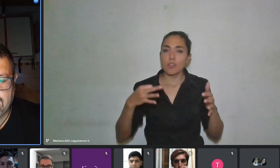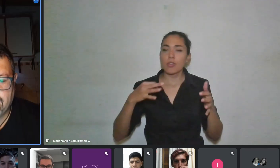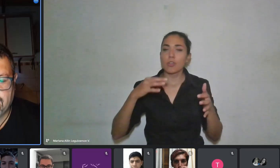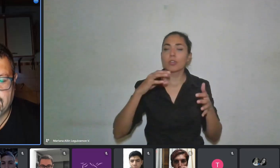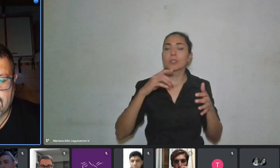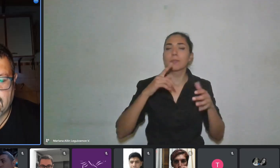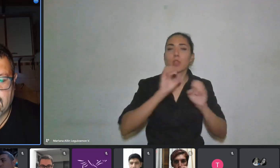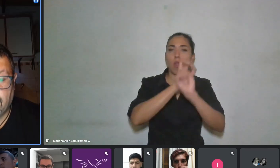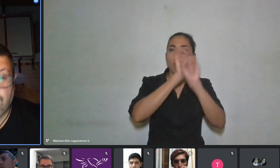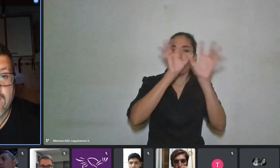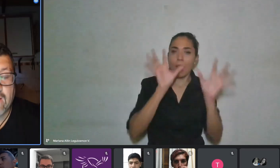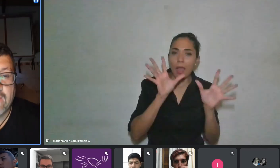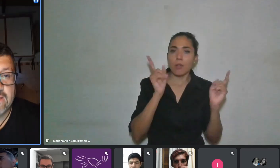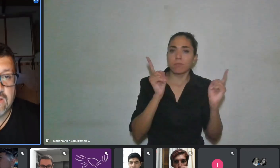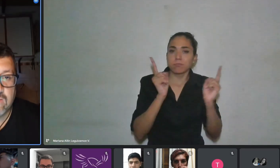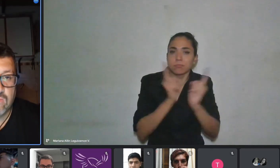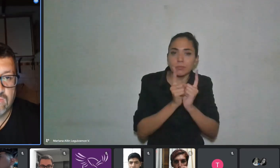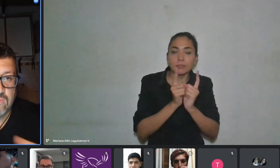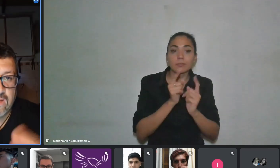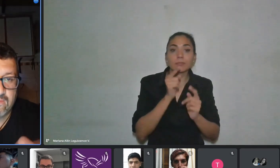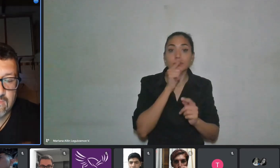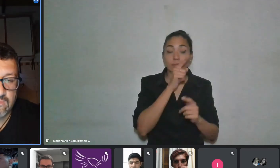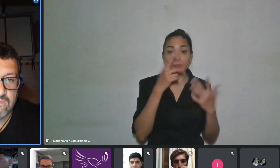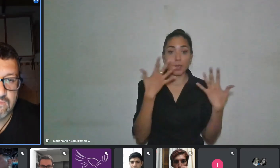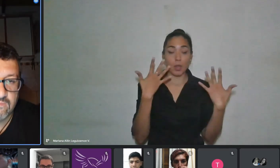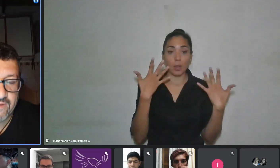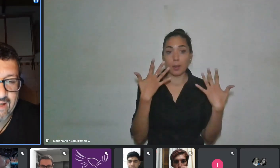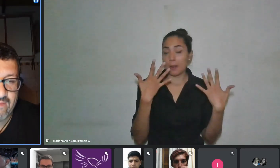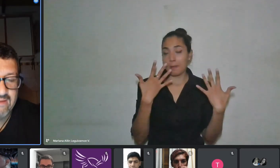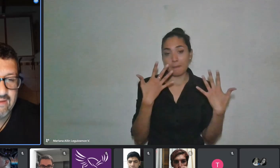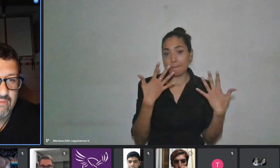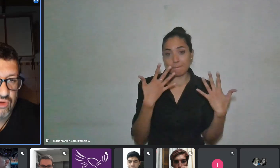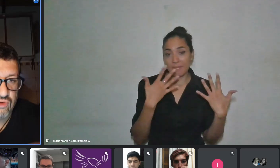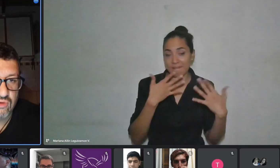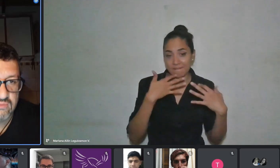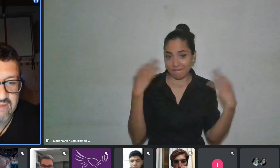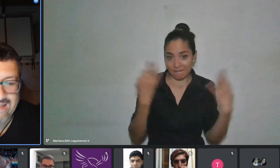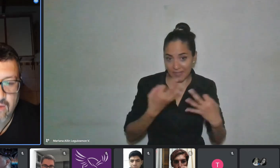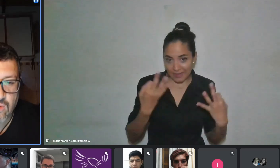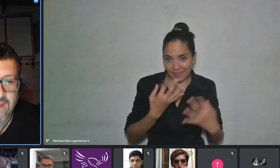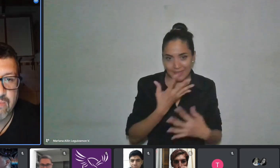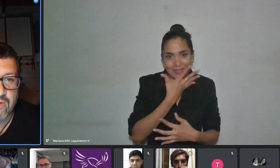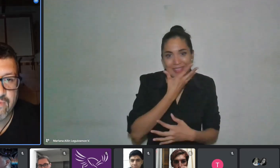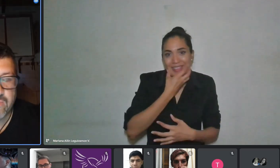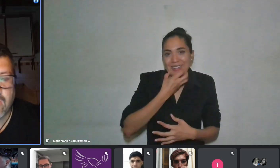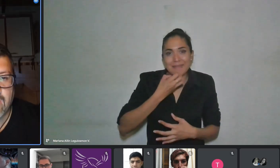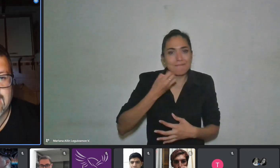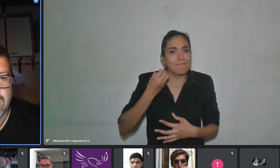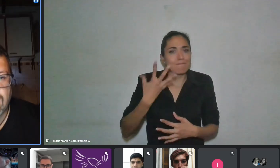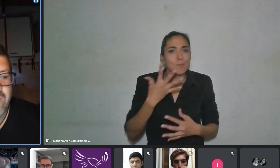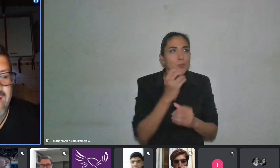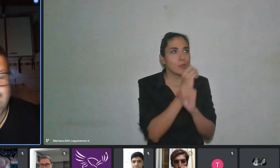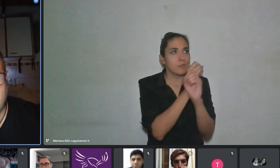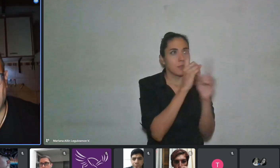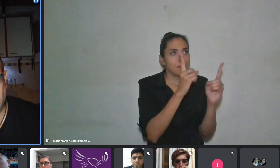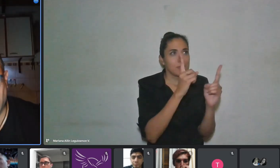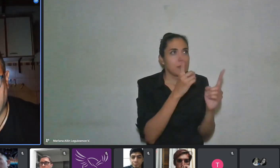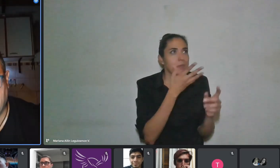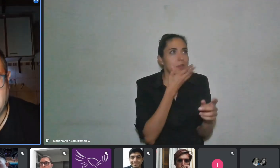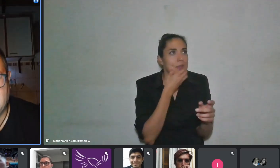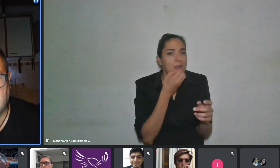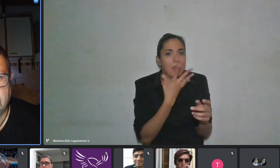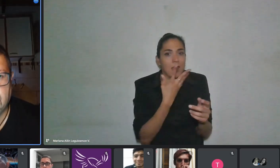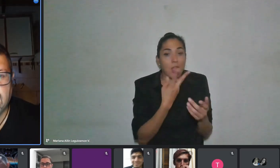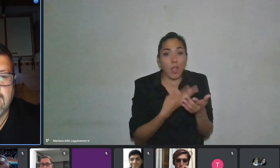Eh, fue realmente fue realmente hermoso tenerlo a él de profe. Probablemente no se va a dar otra vez